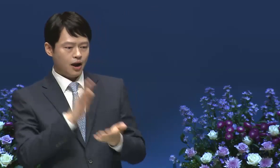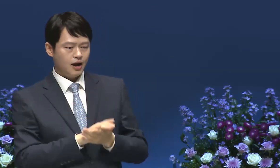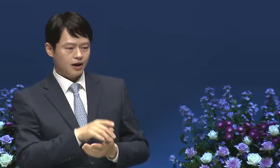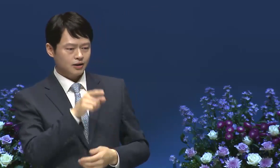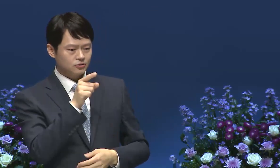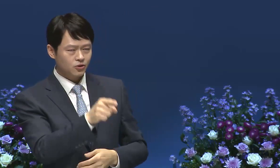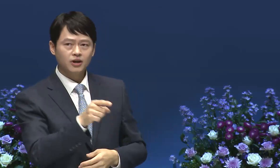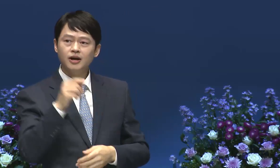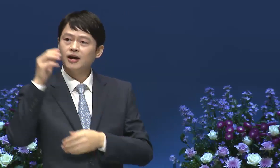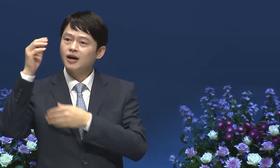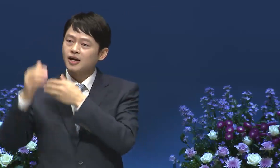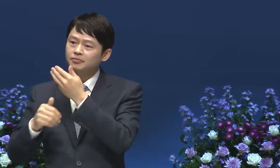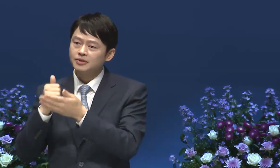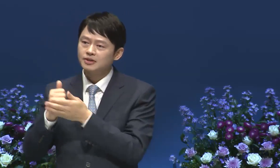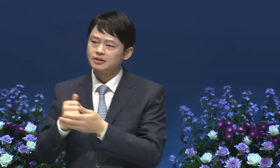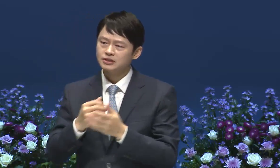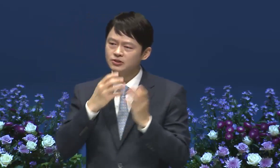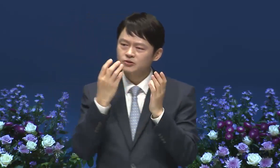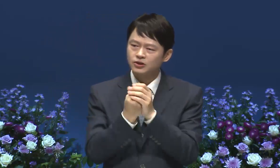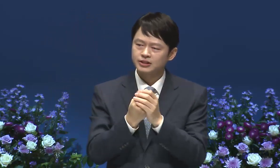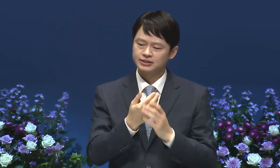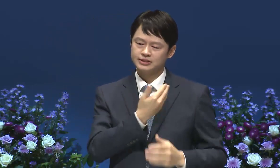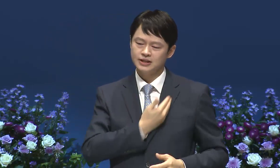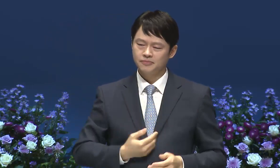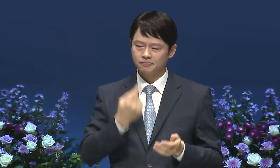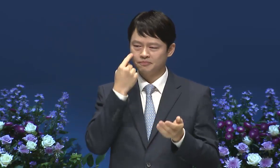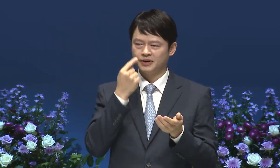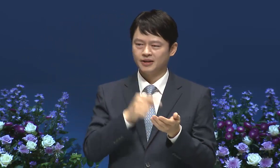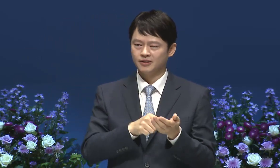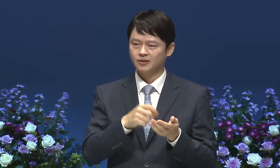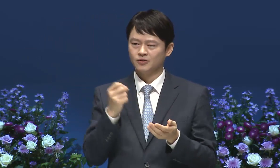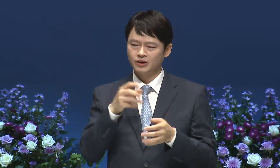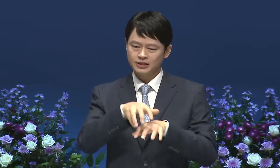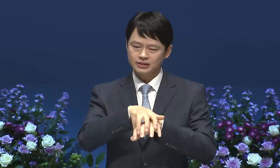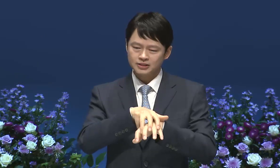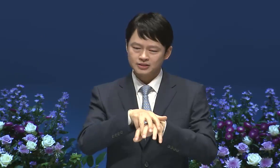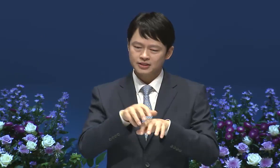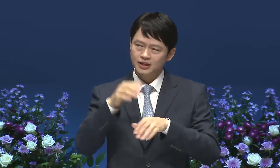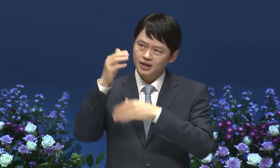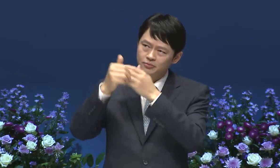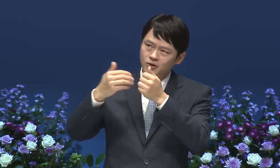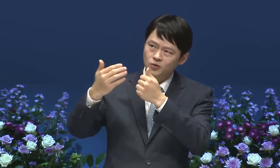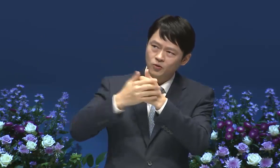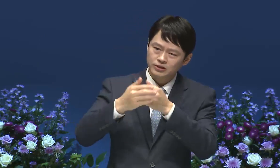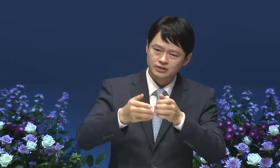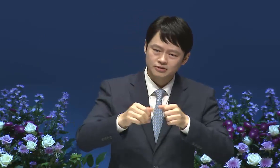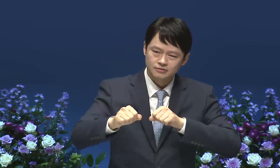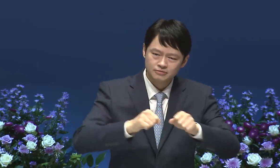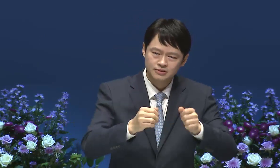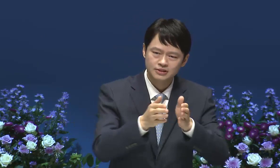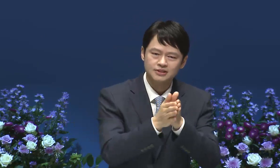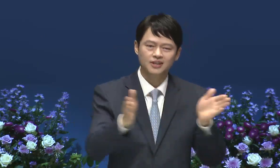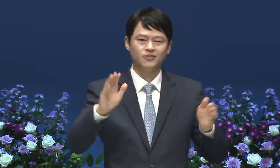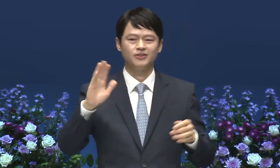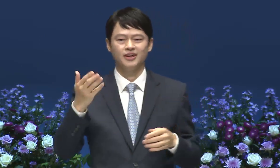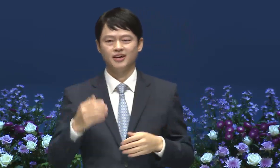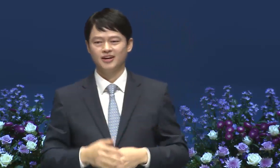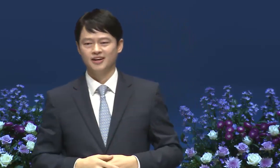것을 지금도 그 복음을 정확하게 깨닫고 있었습니다. 그러면서 그 속에서 제자가 발견되어지고 시스템이 세워지고